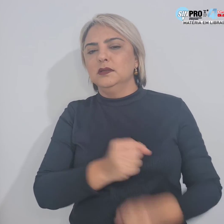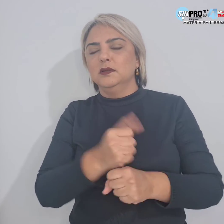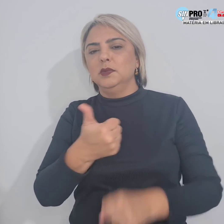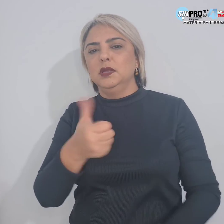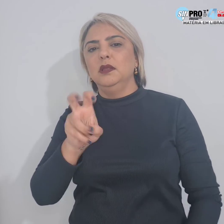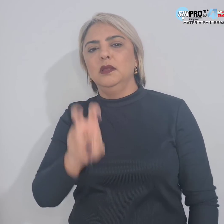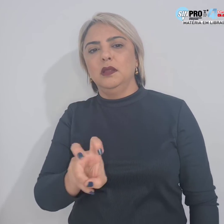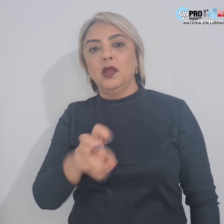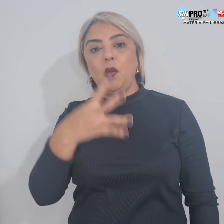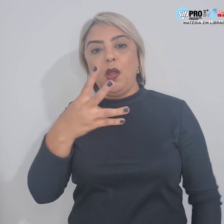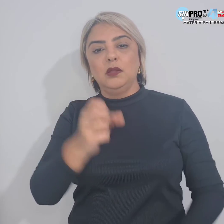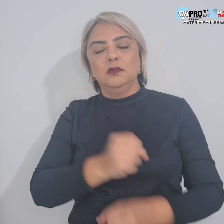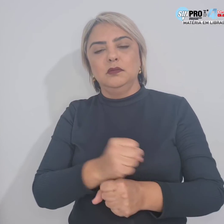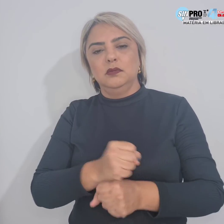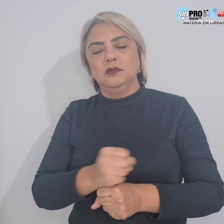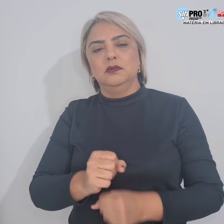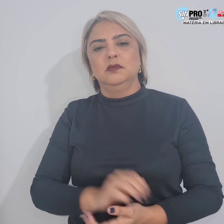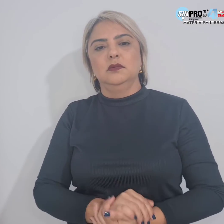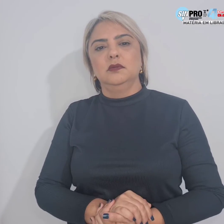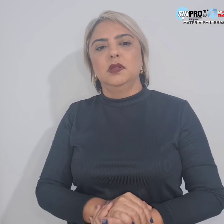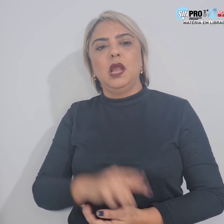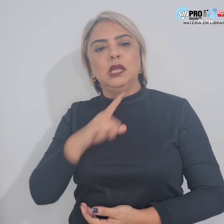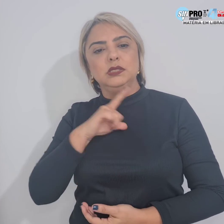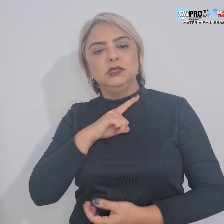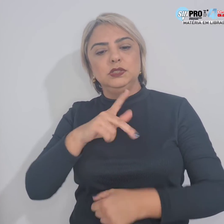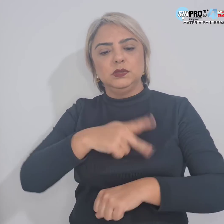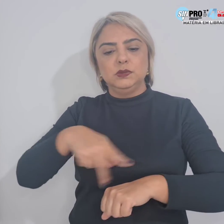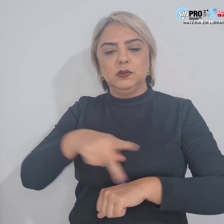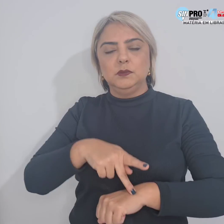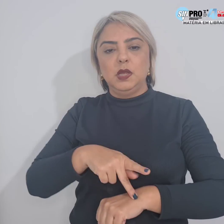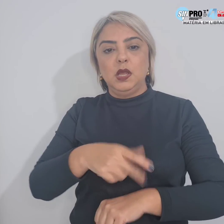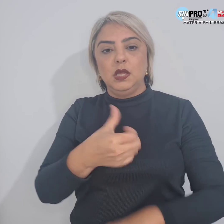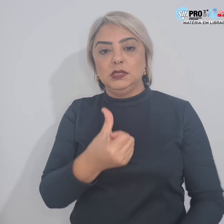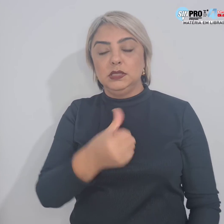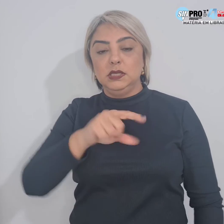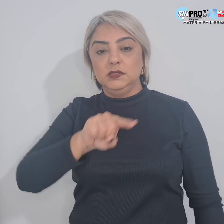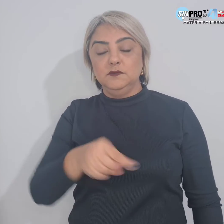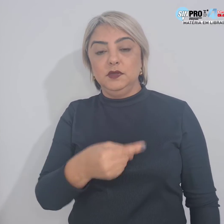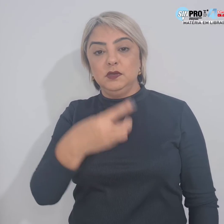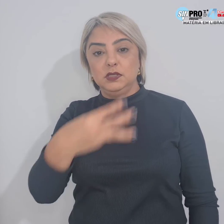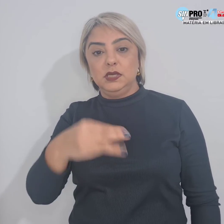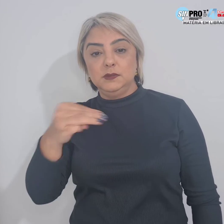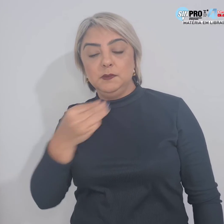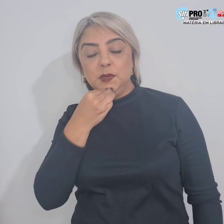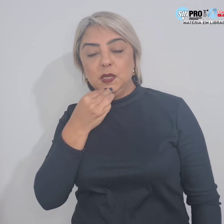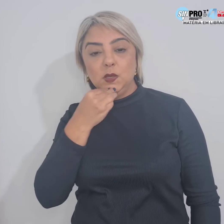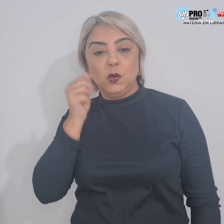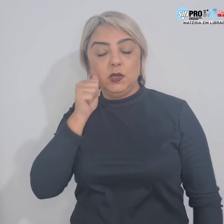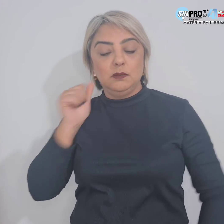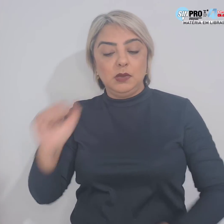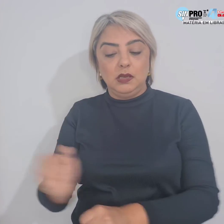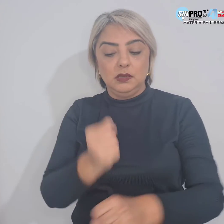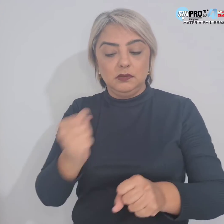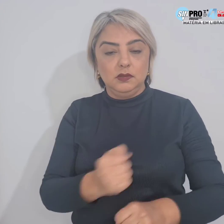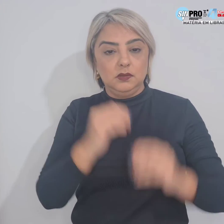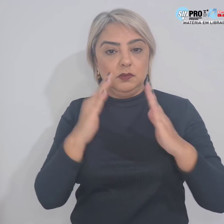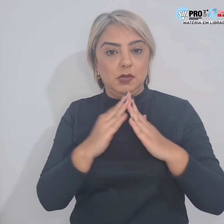150/2015, 4 anos. Havia no país 6,3 milhões de trabalhadoras domésticas